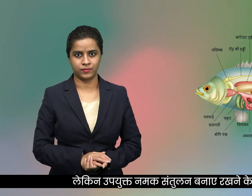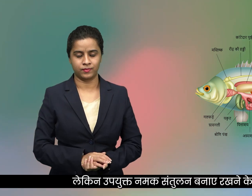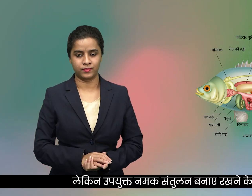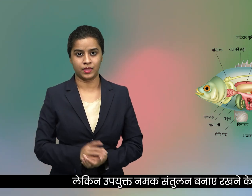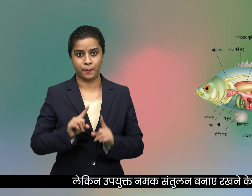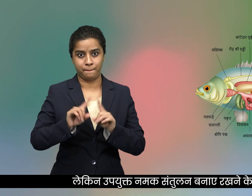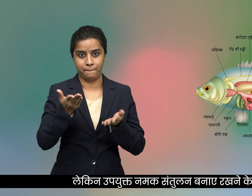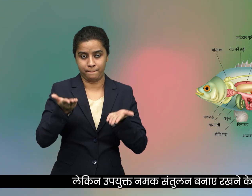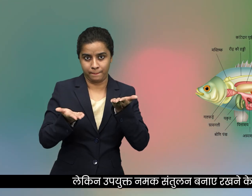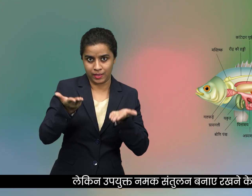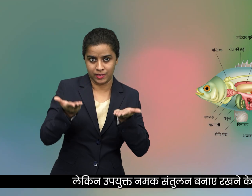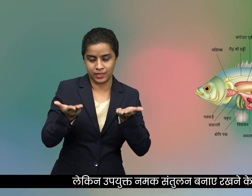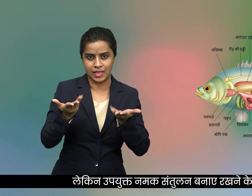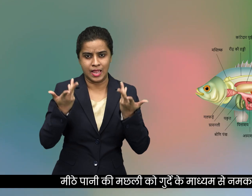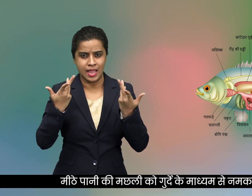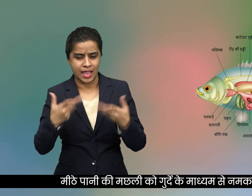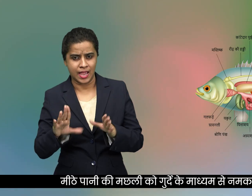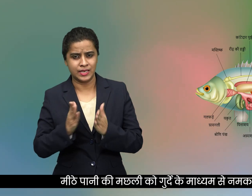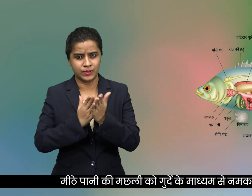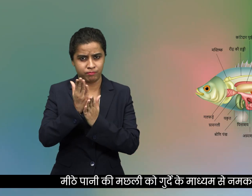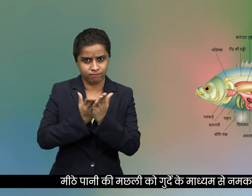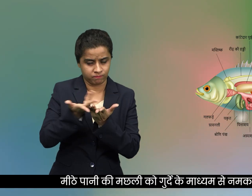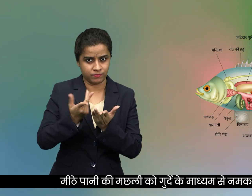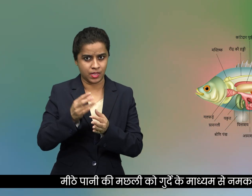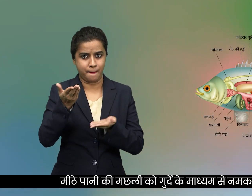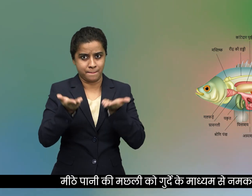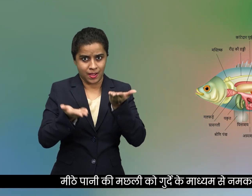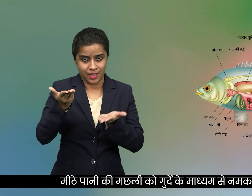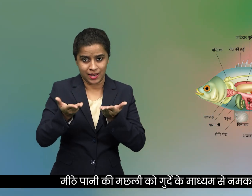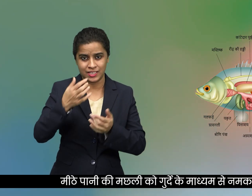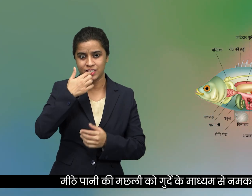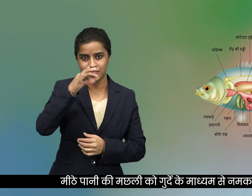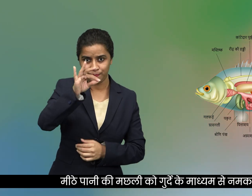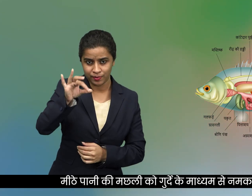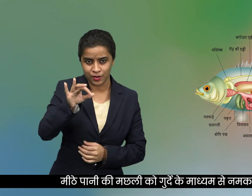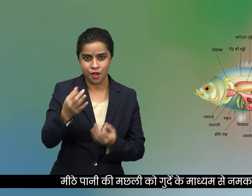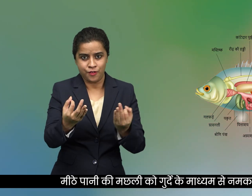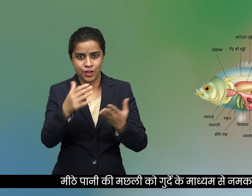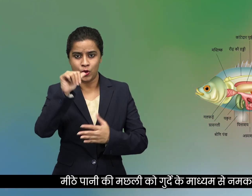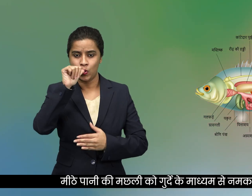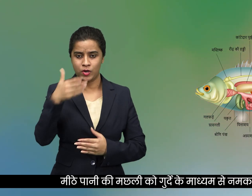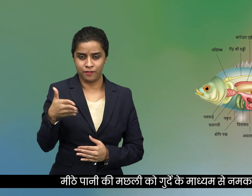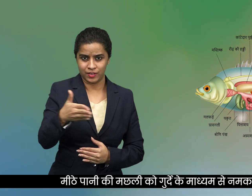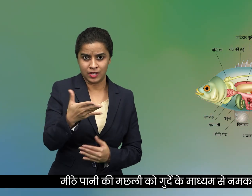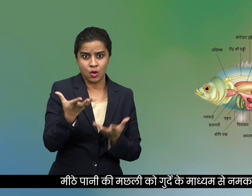बनाए रखने के लिए मीठे पानी की मछली को गुर्दे के माध्यम से नमक को